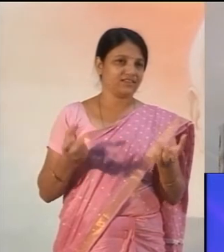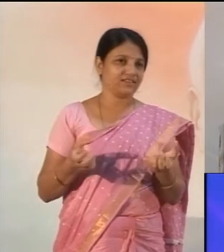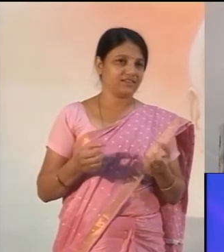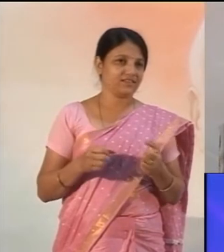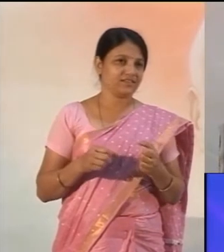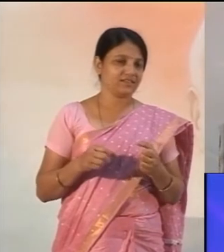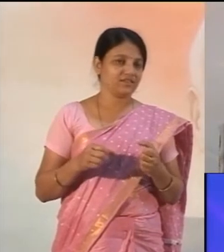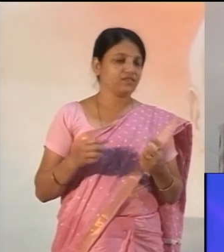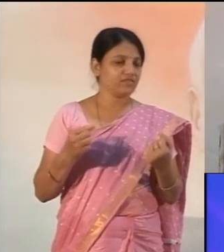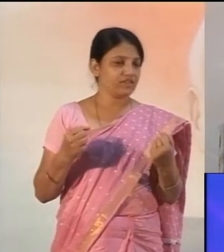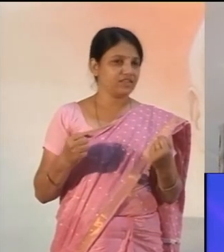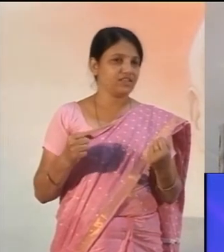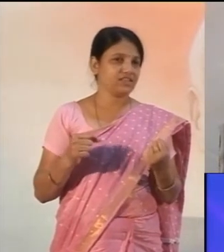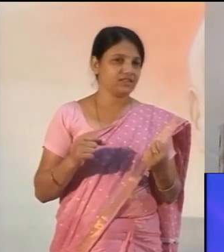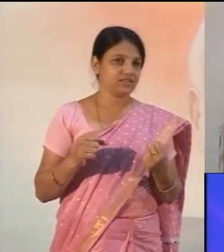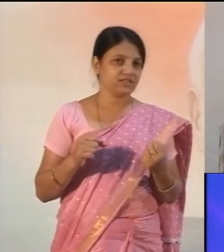वेल्दी